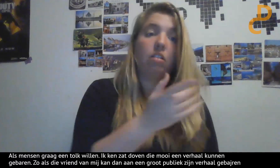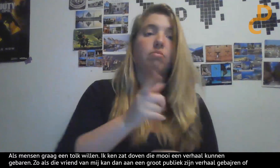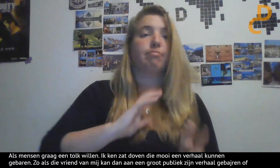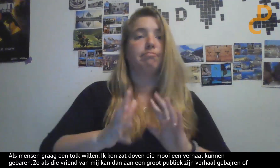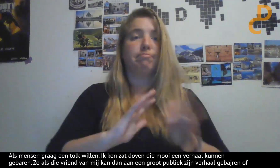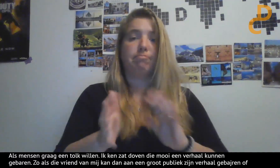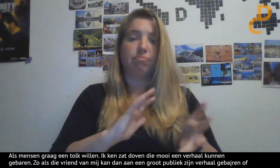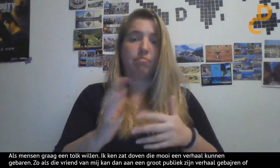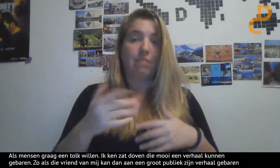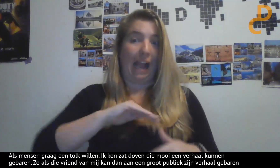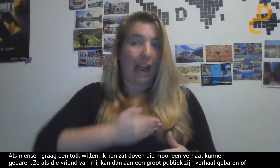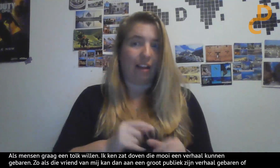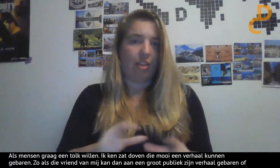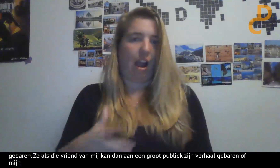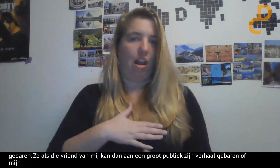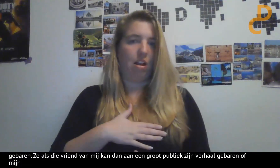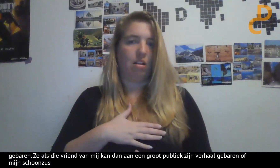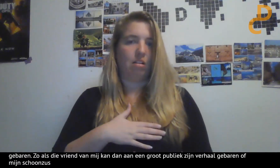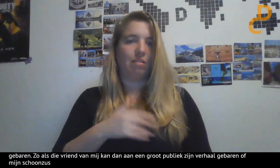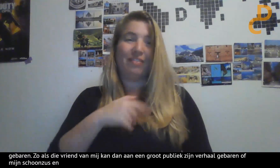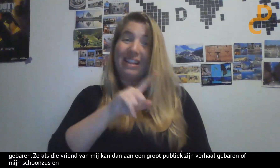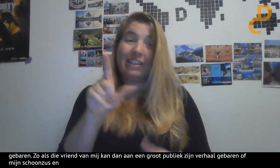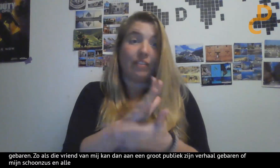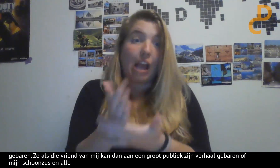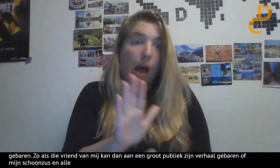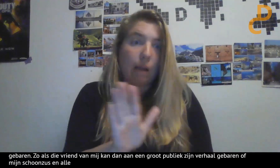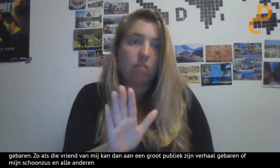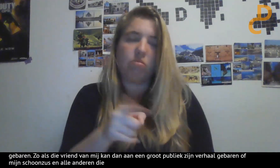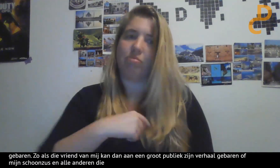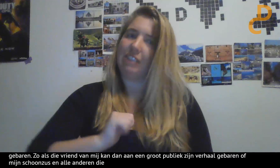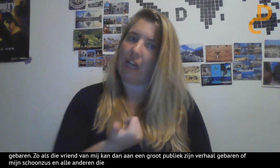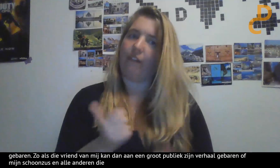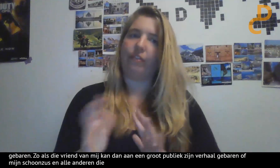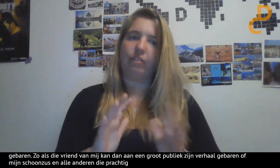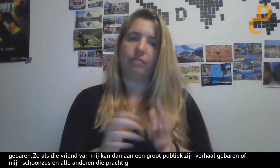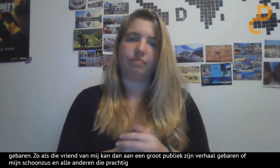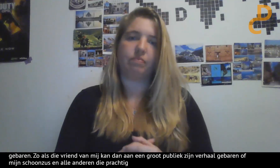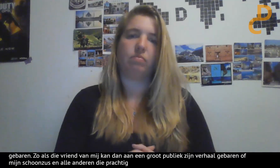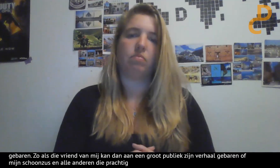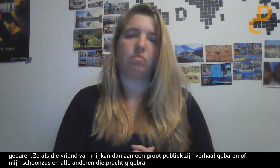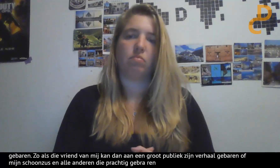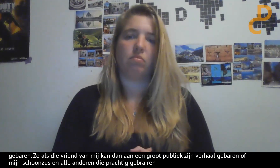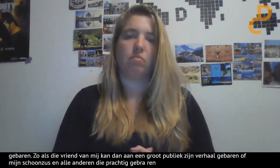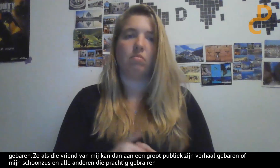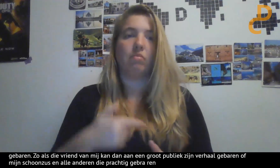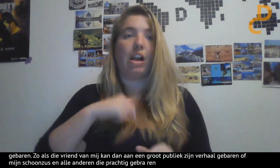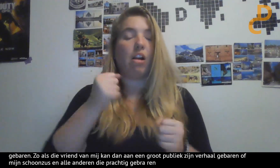Of al die anderen die prachtig kunnen gebaren in hun eigen taal. En dan niet vertaald, maar zelf gebaren.